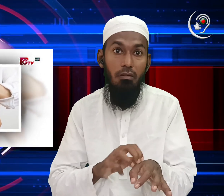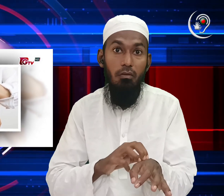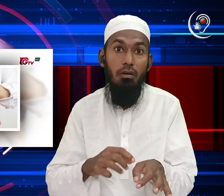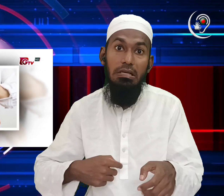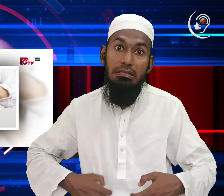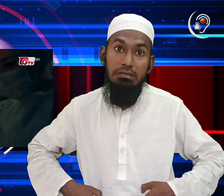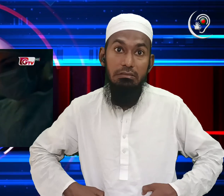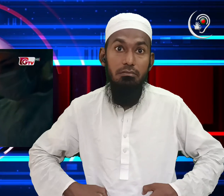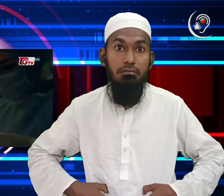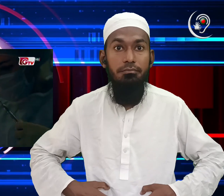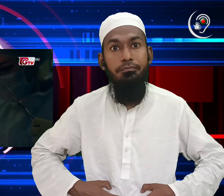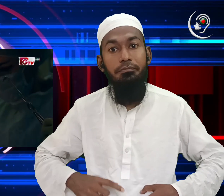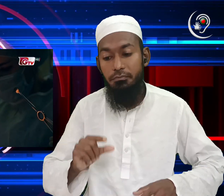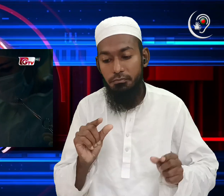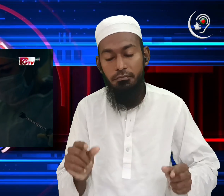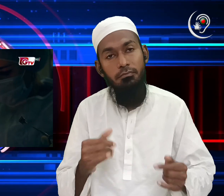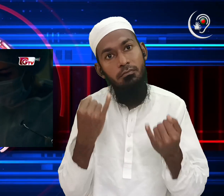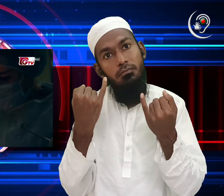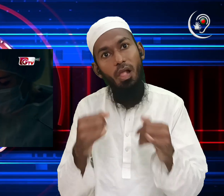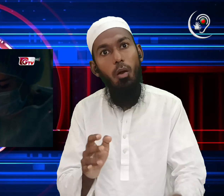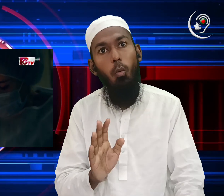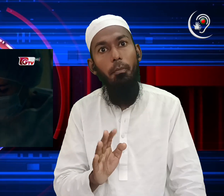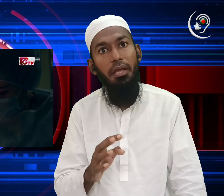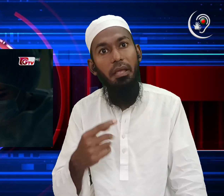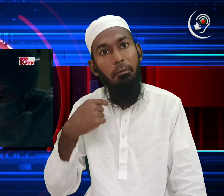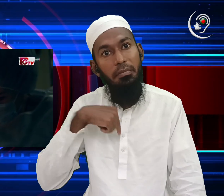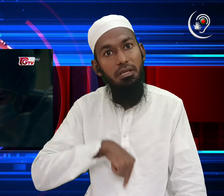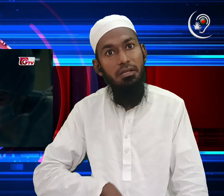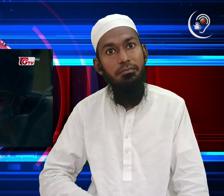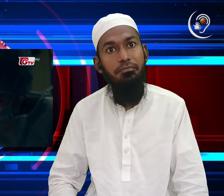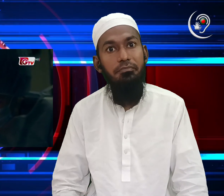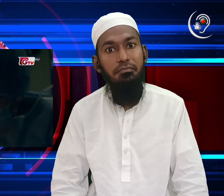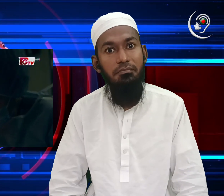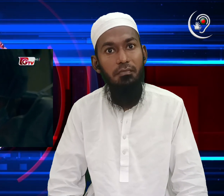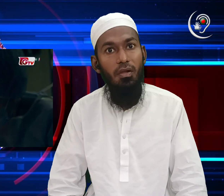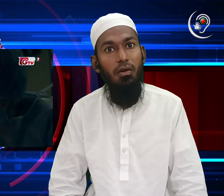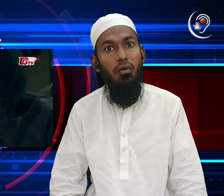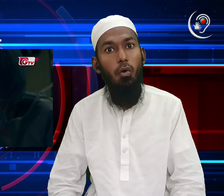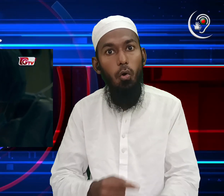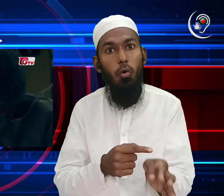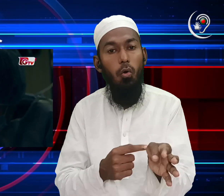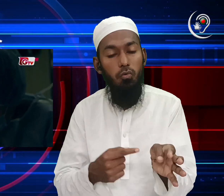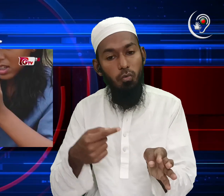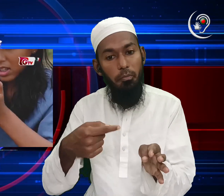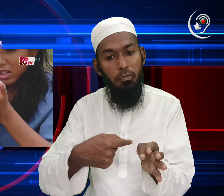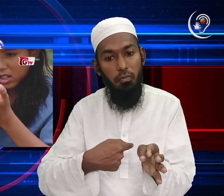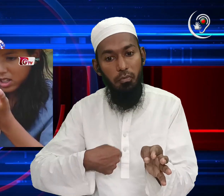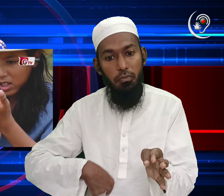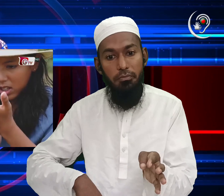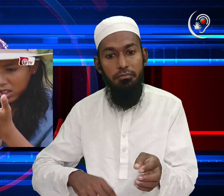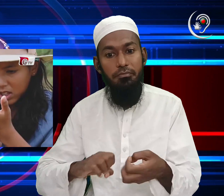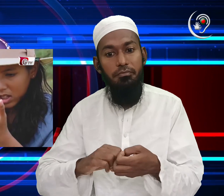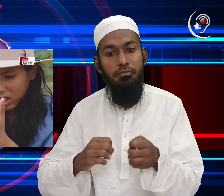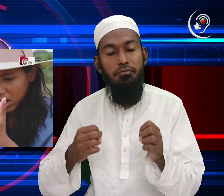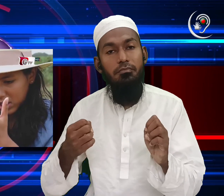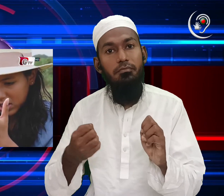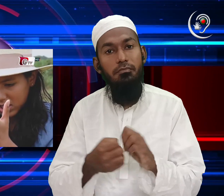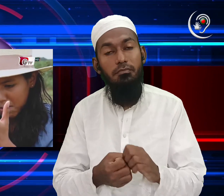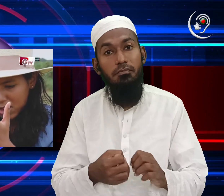জটিলতা দেখা দিবে। তাই সচেতন থাকা এবং চিকিৎসকের পরামর্শ মতো কাজ করা অবশ্যই জরুরি।